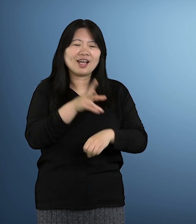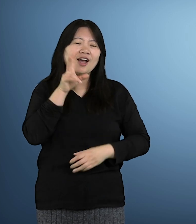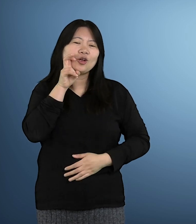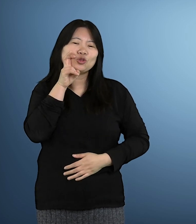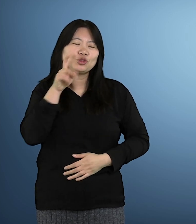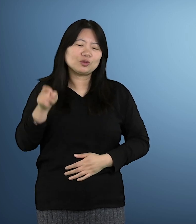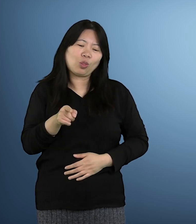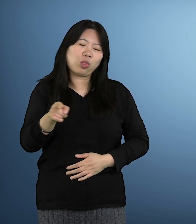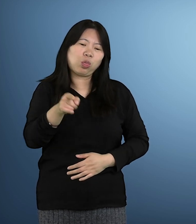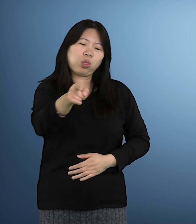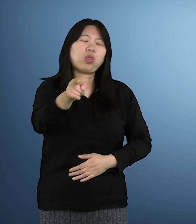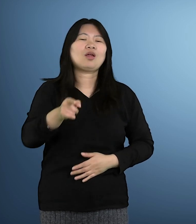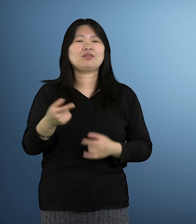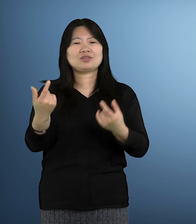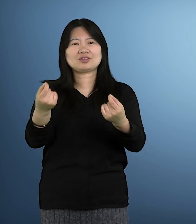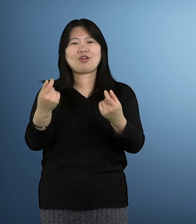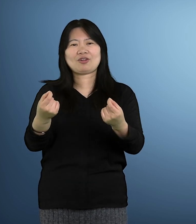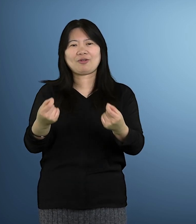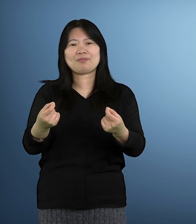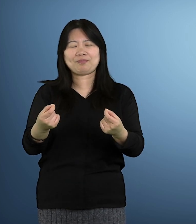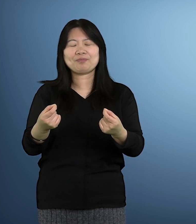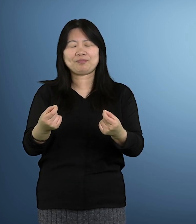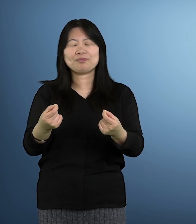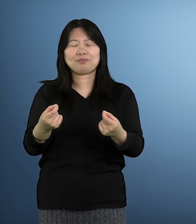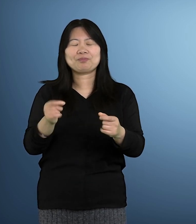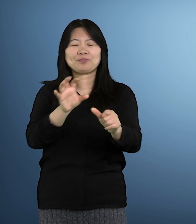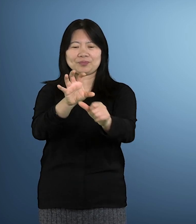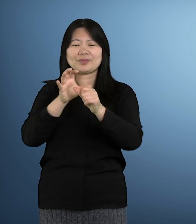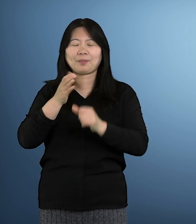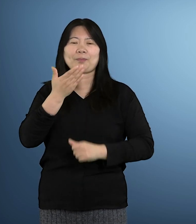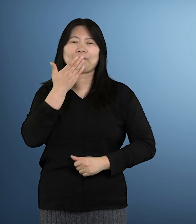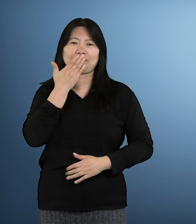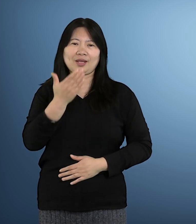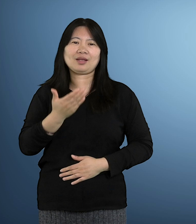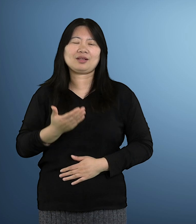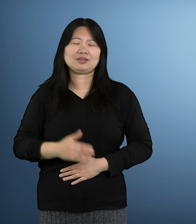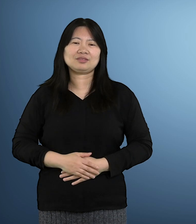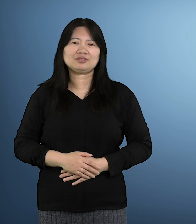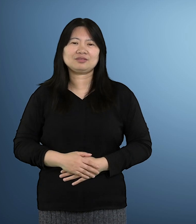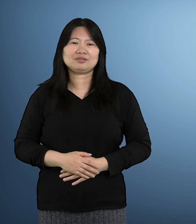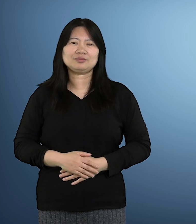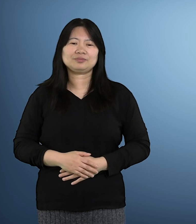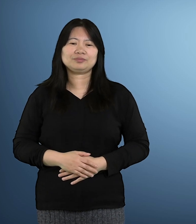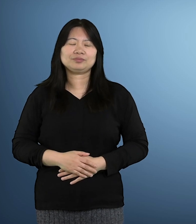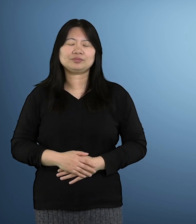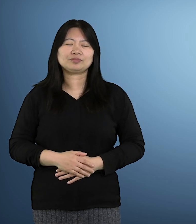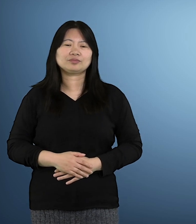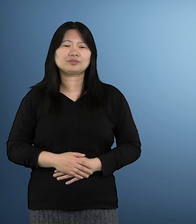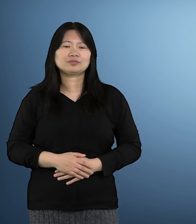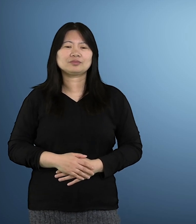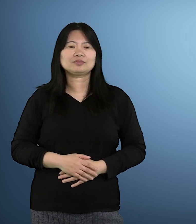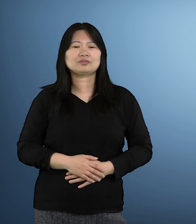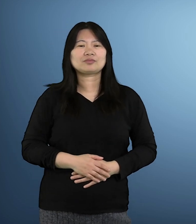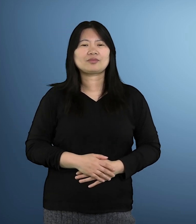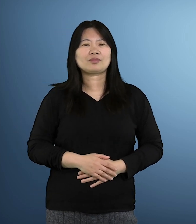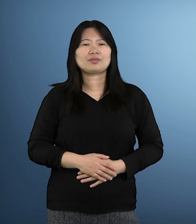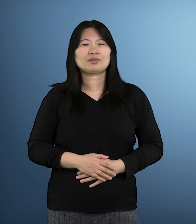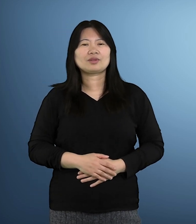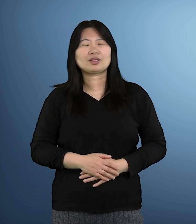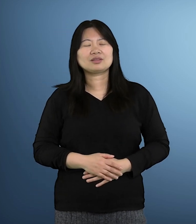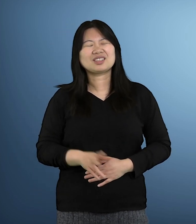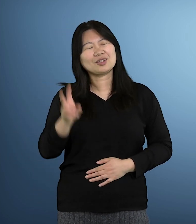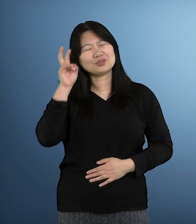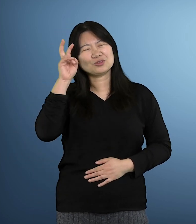역할을 했다라고 많이들 이야기를 합니다. 그러나 그것은 합리적